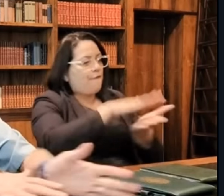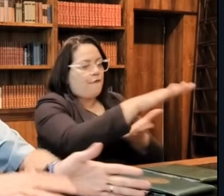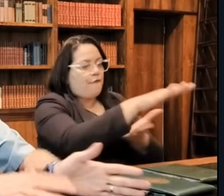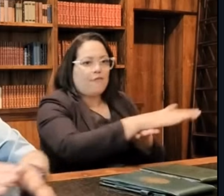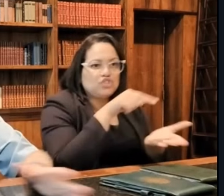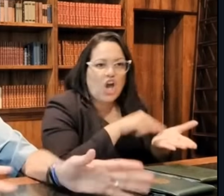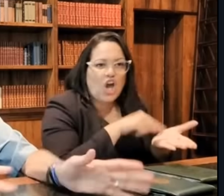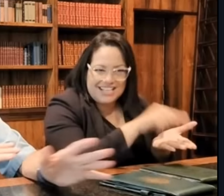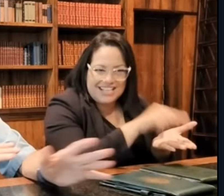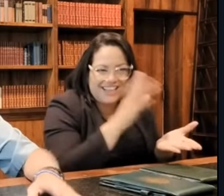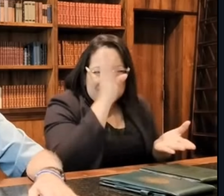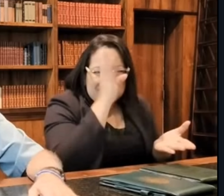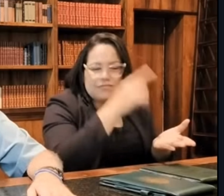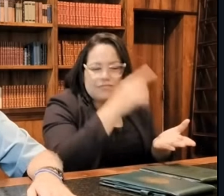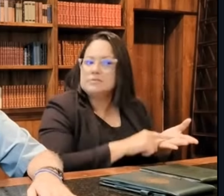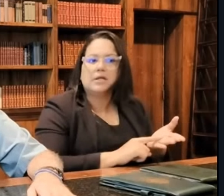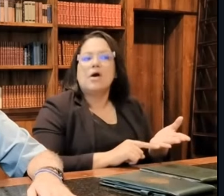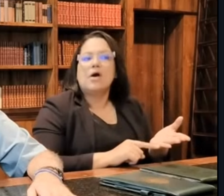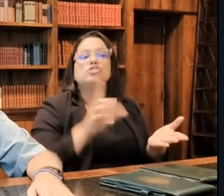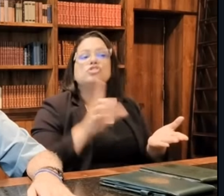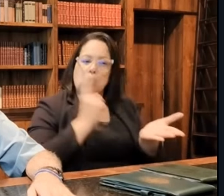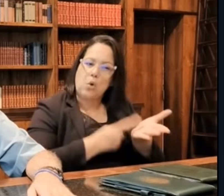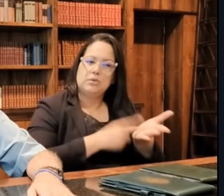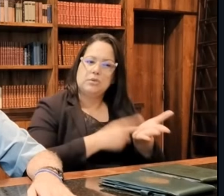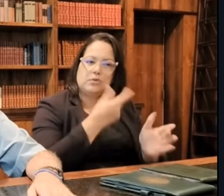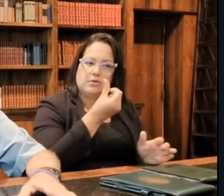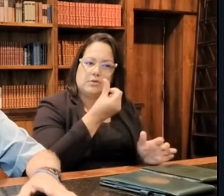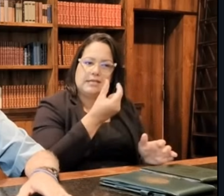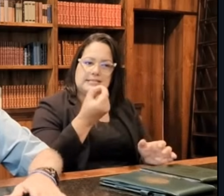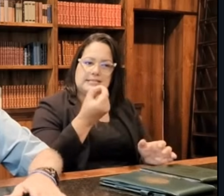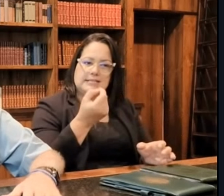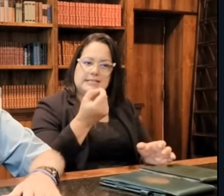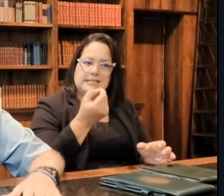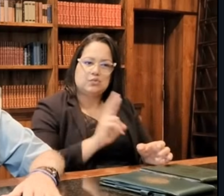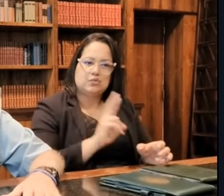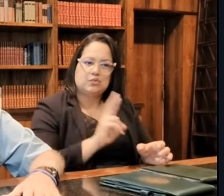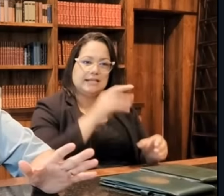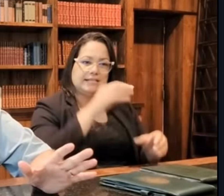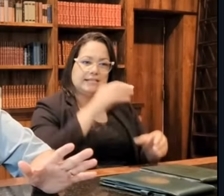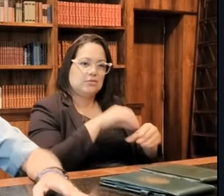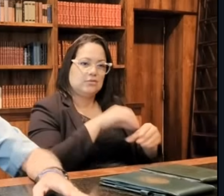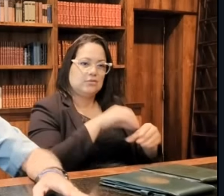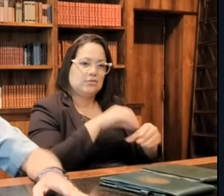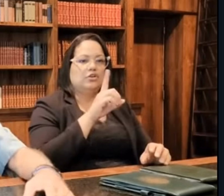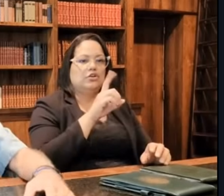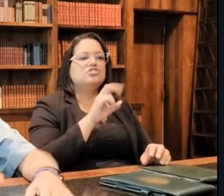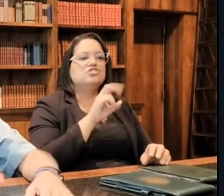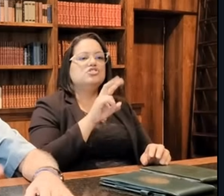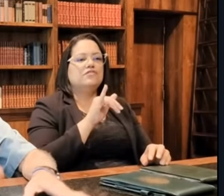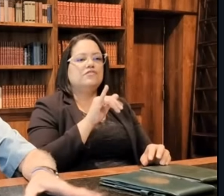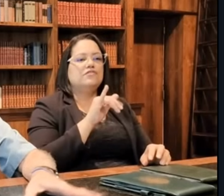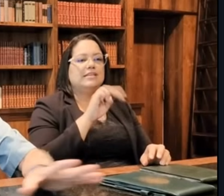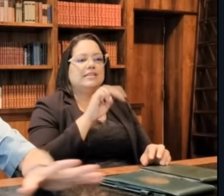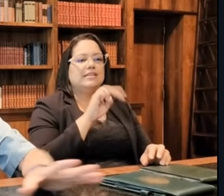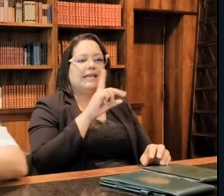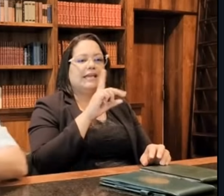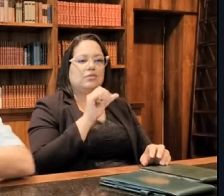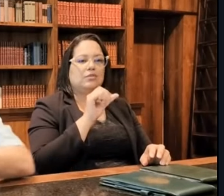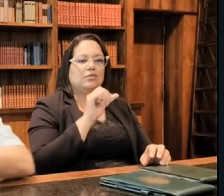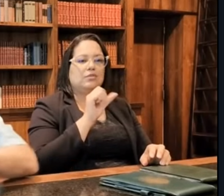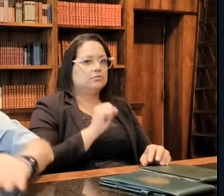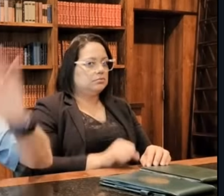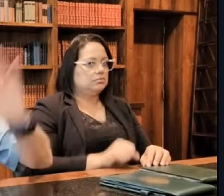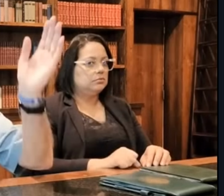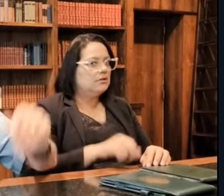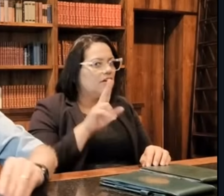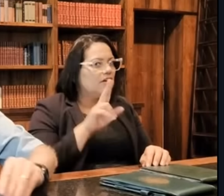tínhamos acertado a questão dos R$600, lá buscando lá nos dividendos, a nossa equipe econômica. Não ia ter nunca uma medida como essa